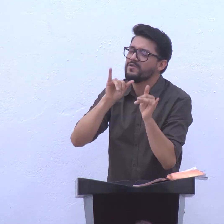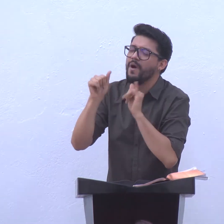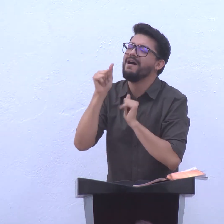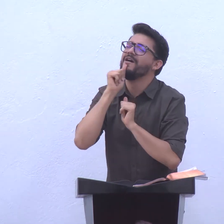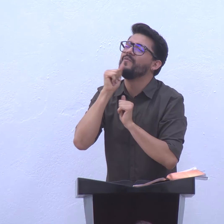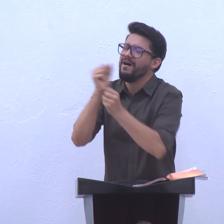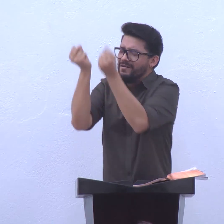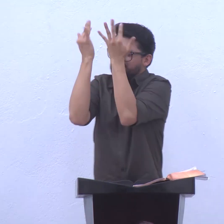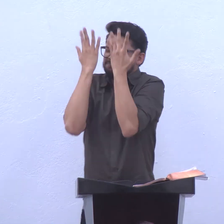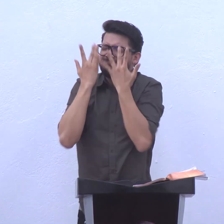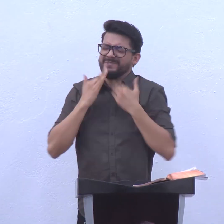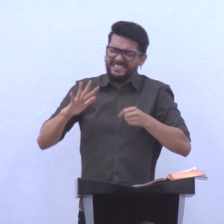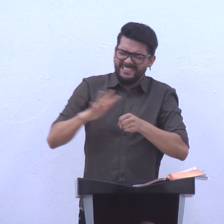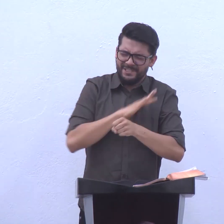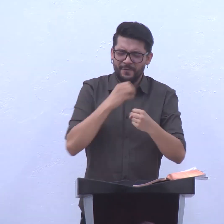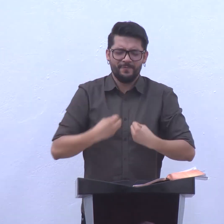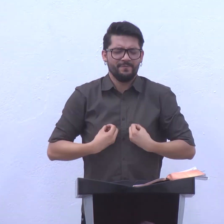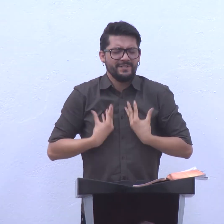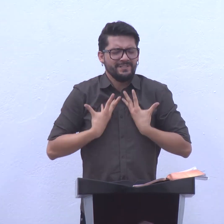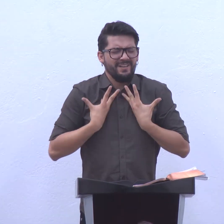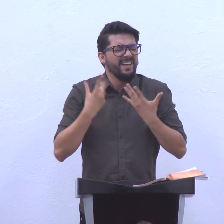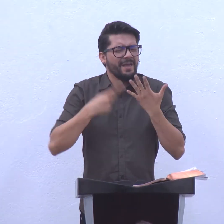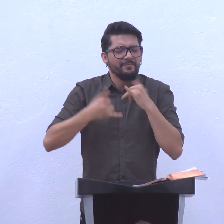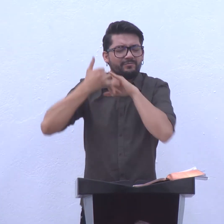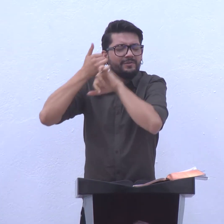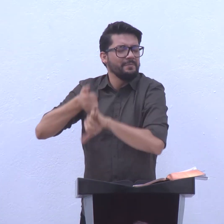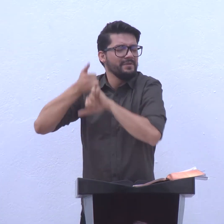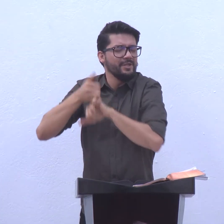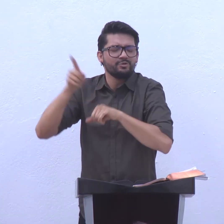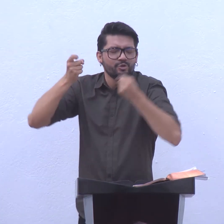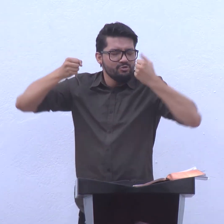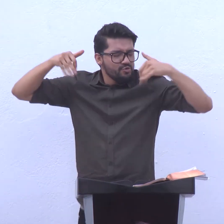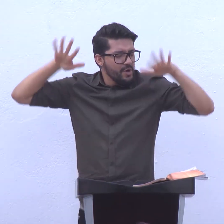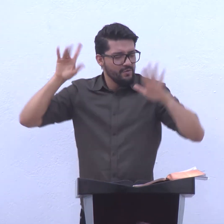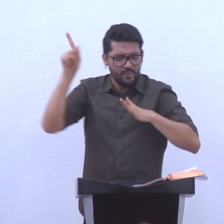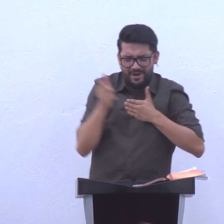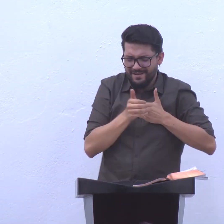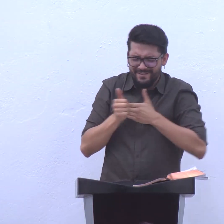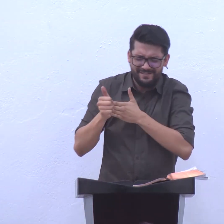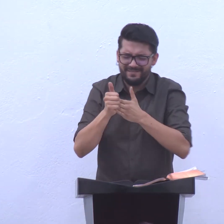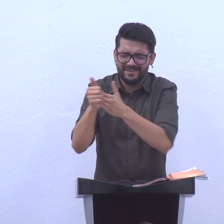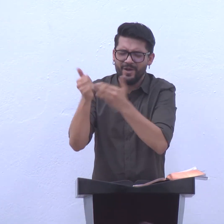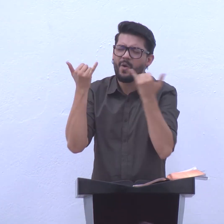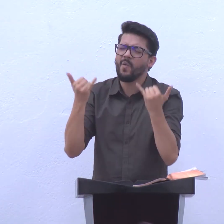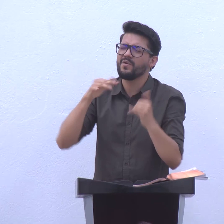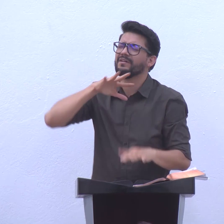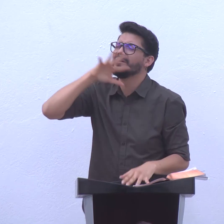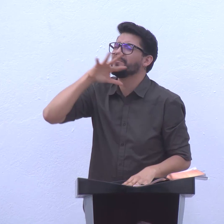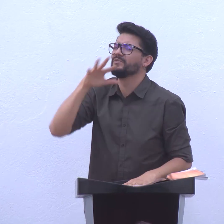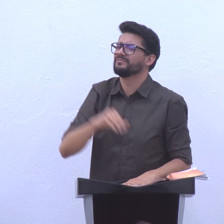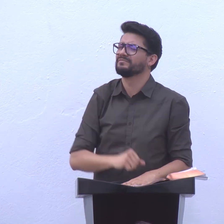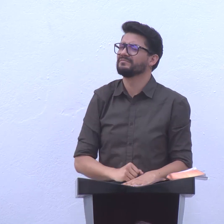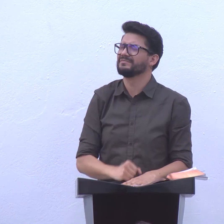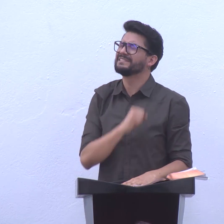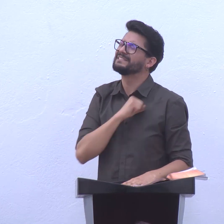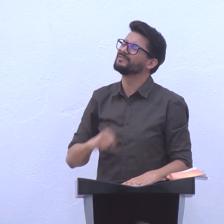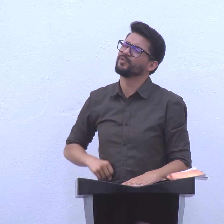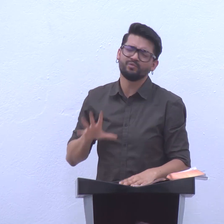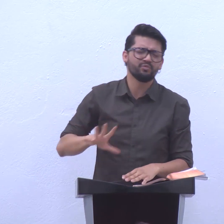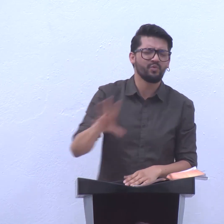ser llenos de tu Espíritu Santo, queremos ser llenos de las fuentes de agua viva, queremos soltar y que tú nos